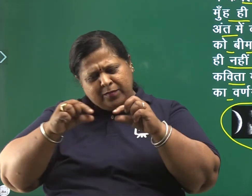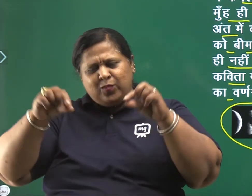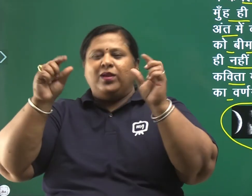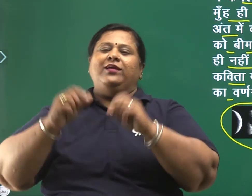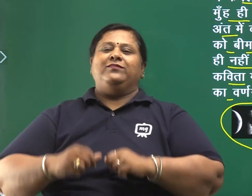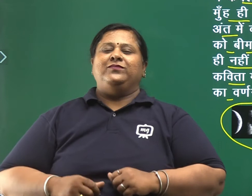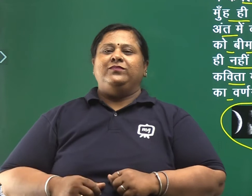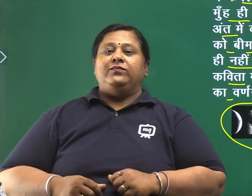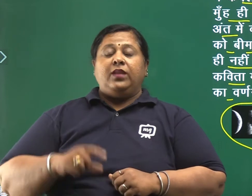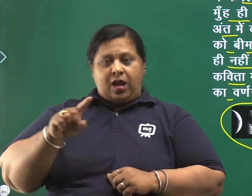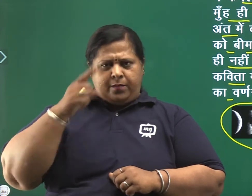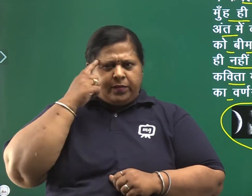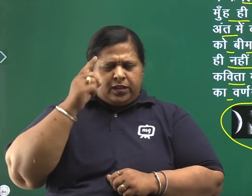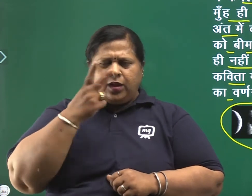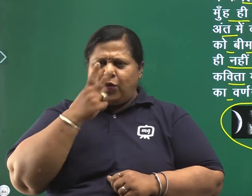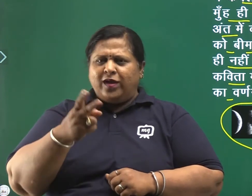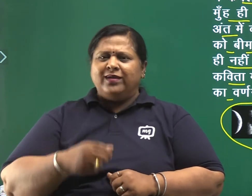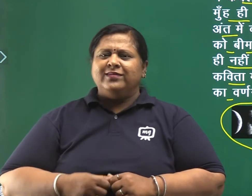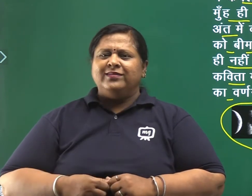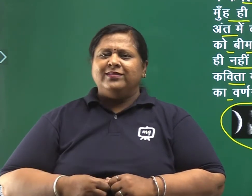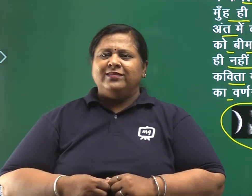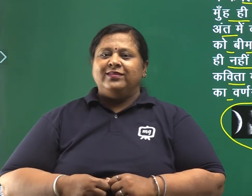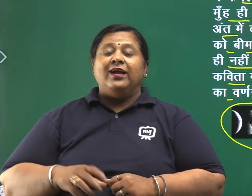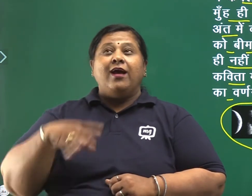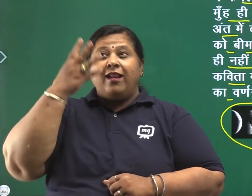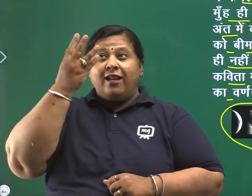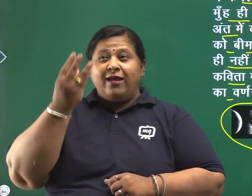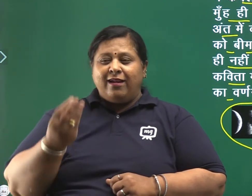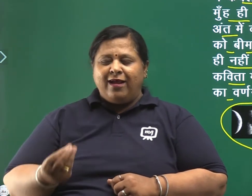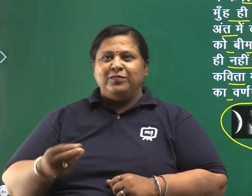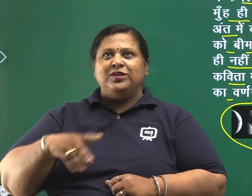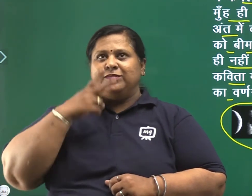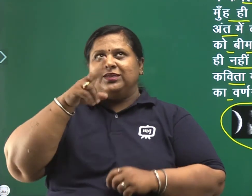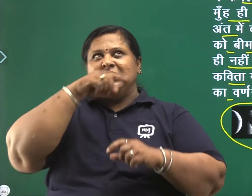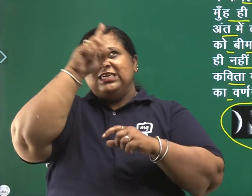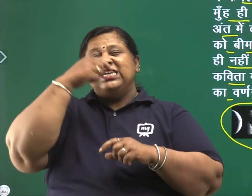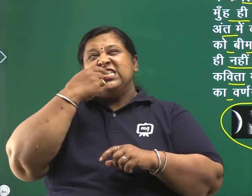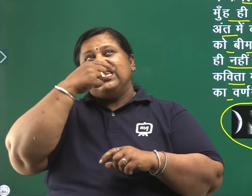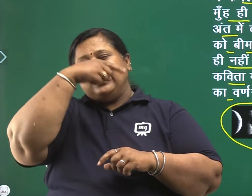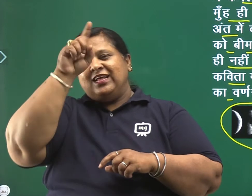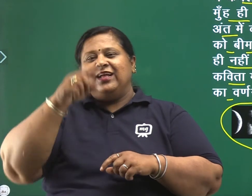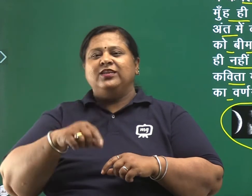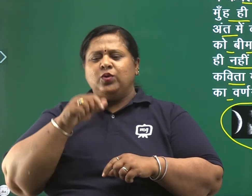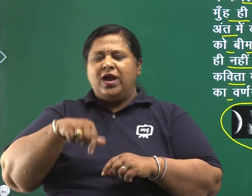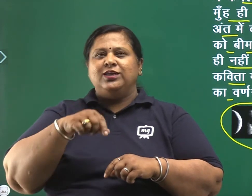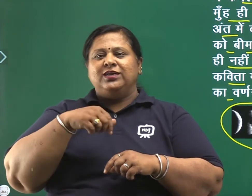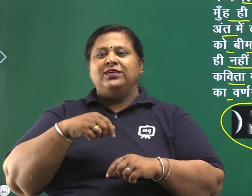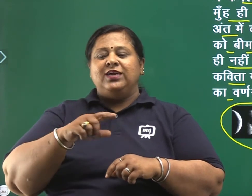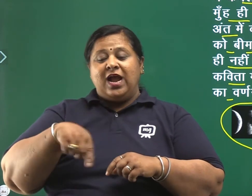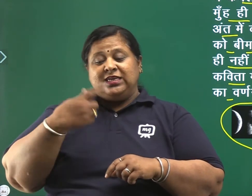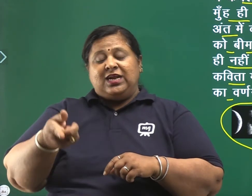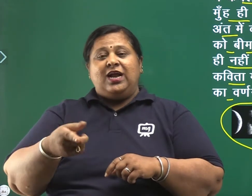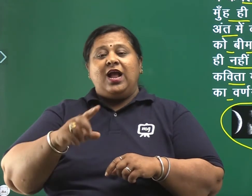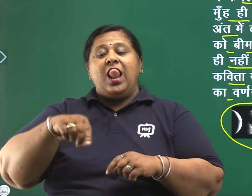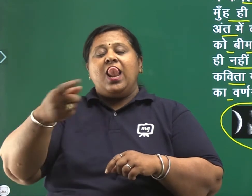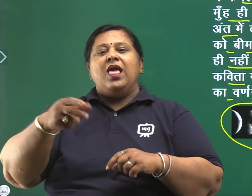है। आपने भी देखा होगा बच्चों, रात में जब चांद खिलता है तो आज जो चांद है कल